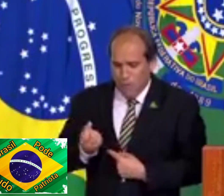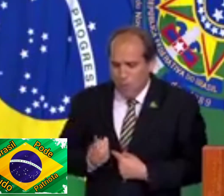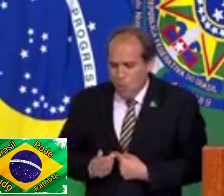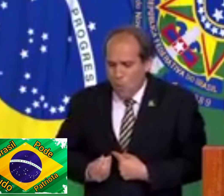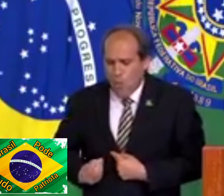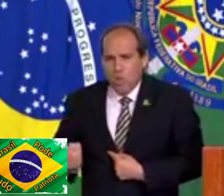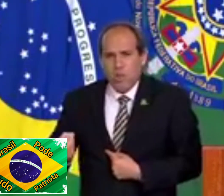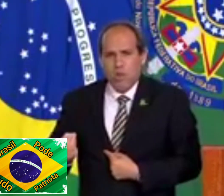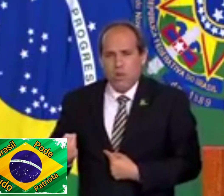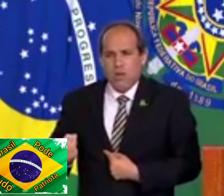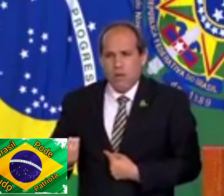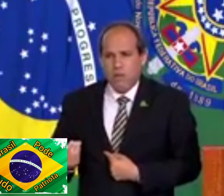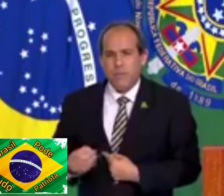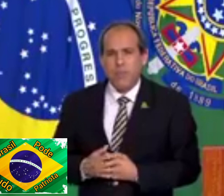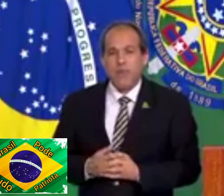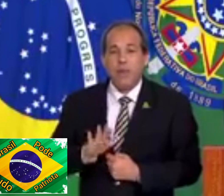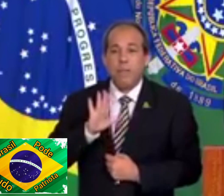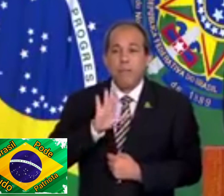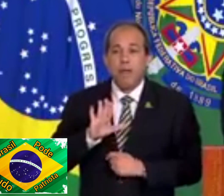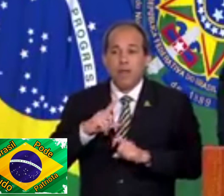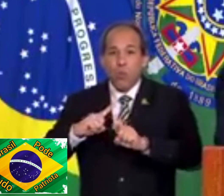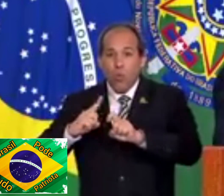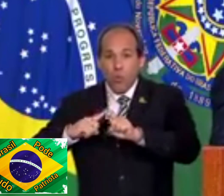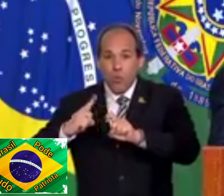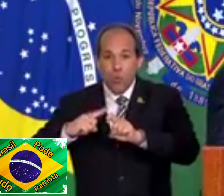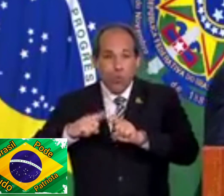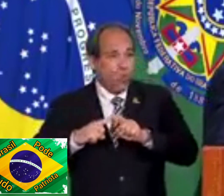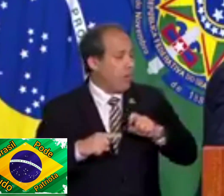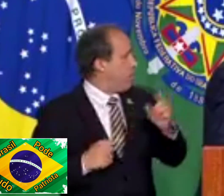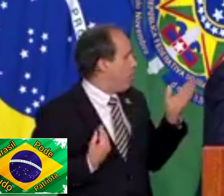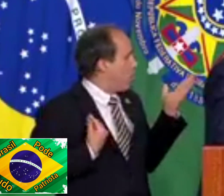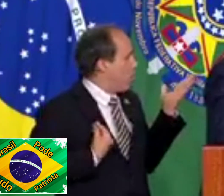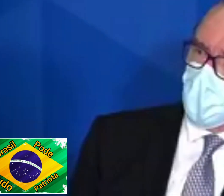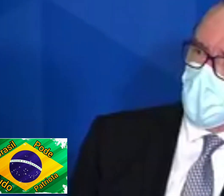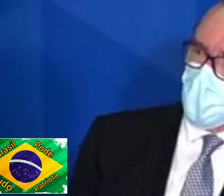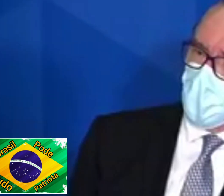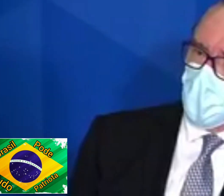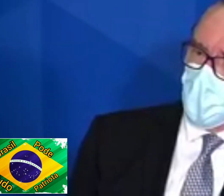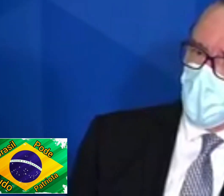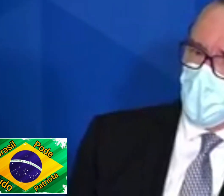ali, o doutor Macedo, aqui presente,